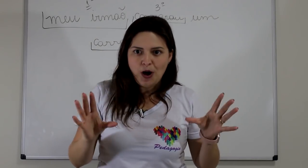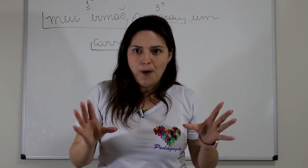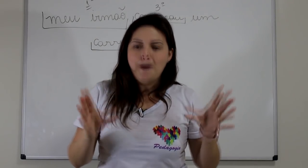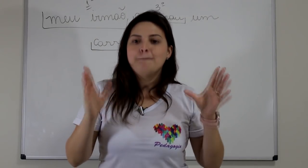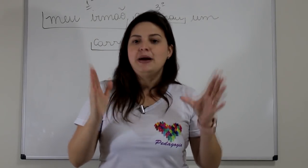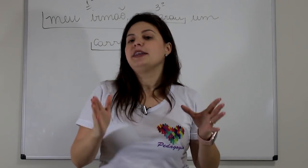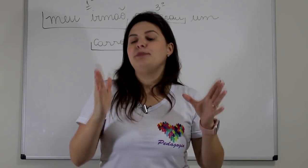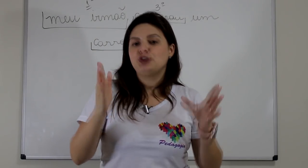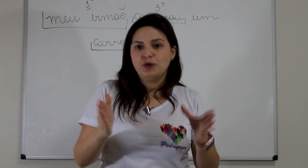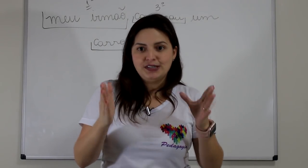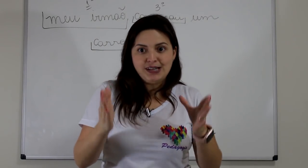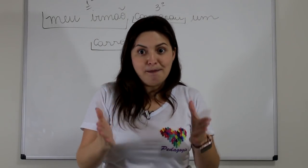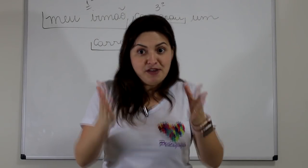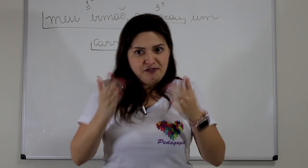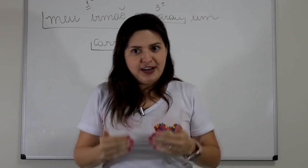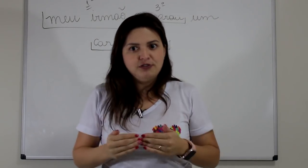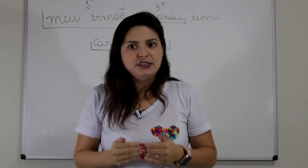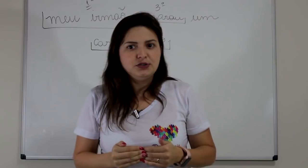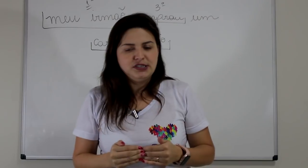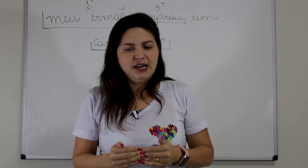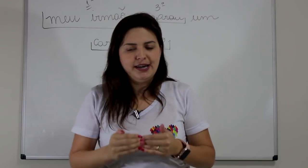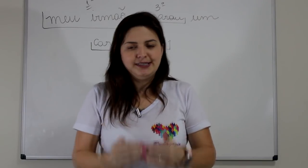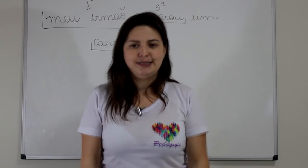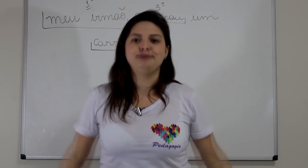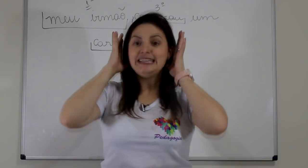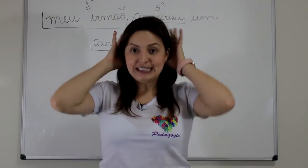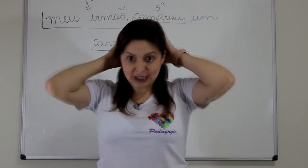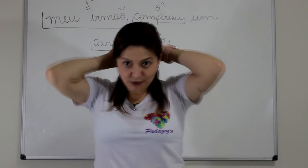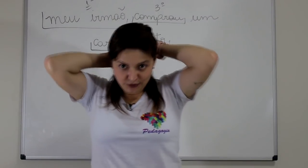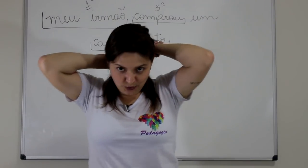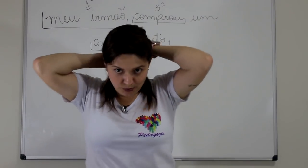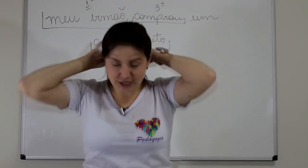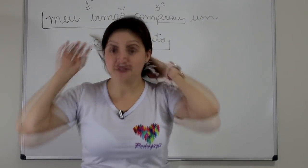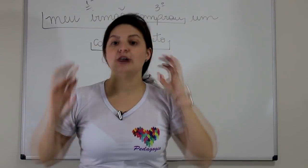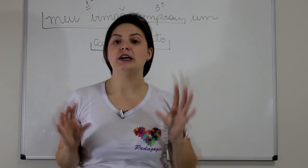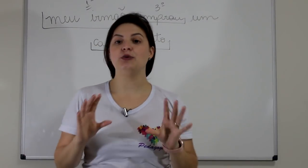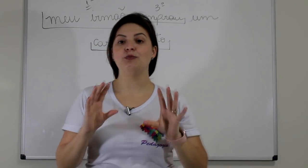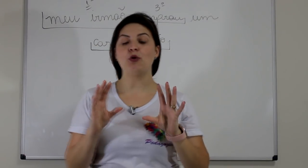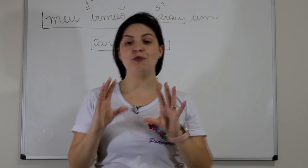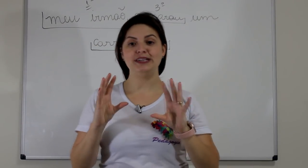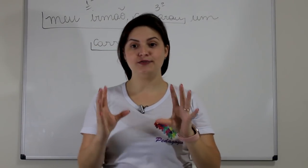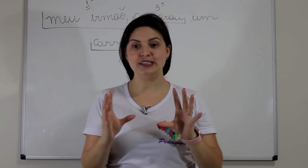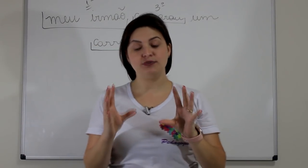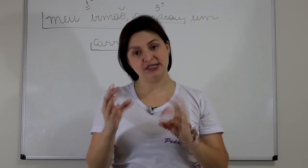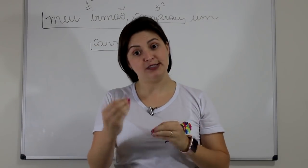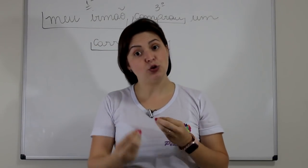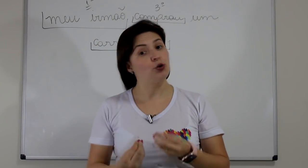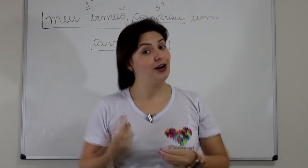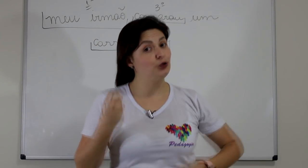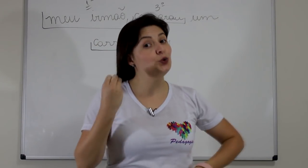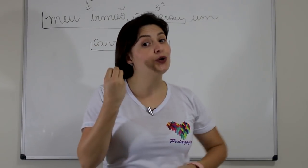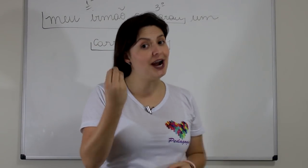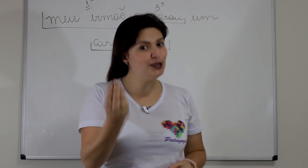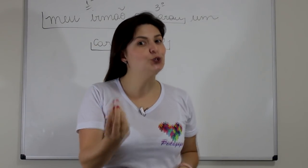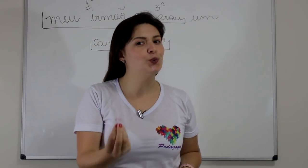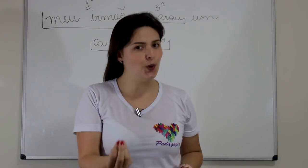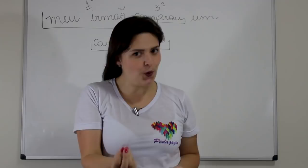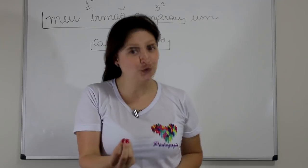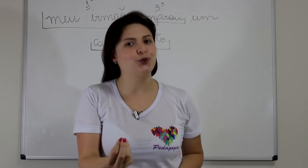visual para a pessoa que está me vendo fazer os sinais. Então, viu como que fica um pouco mais fácil você se colocar no lugar do